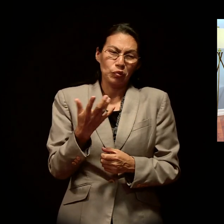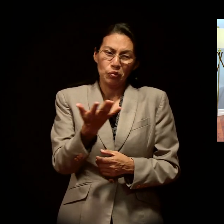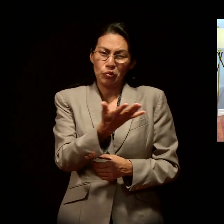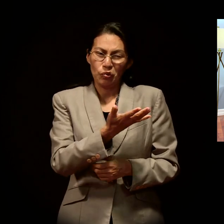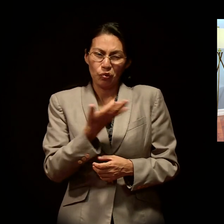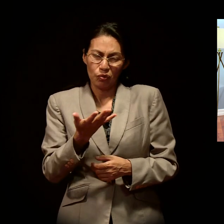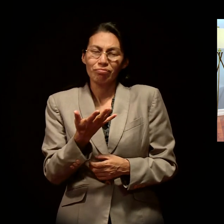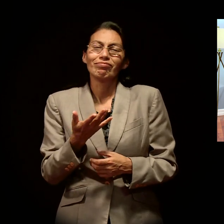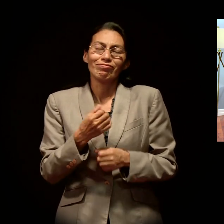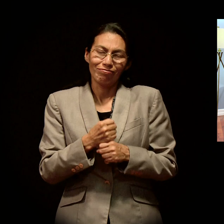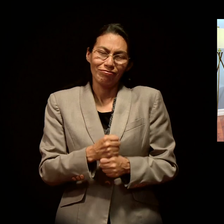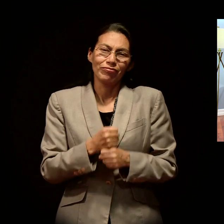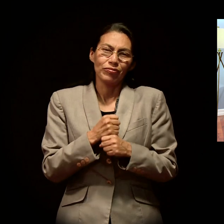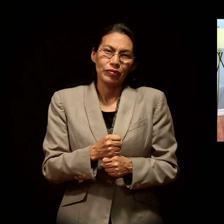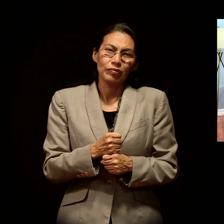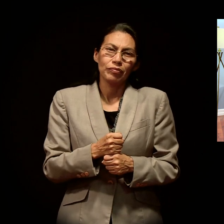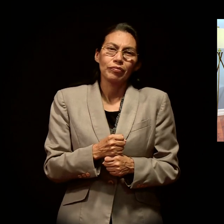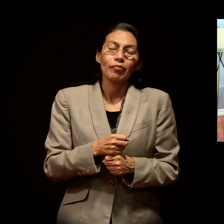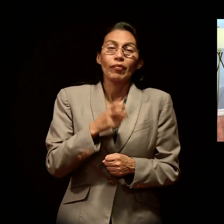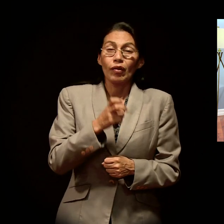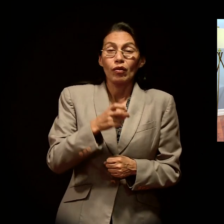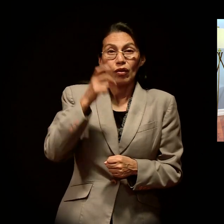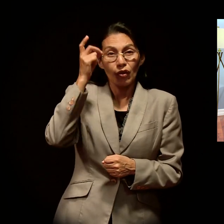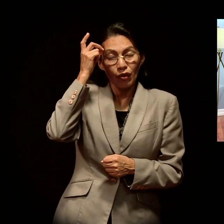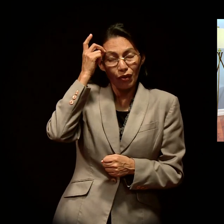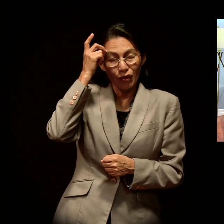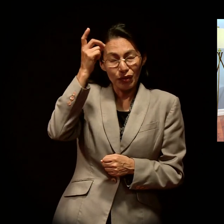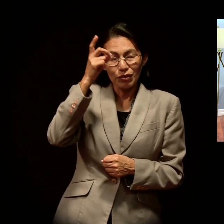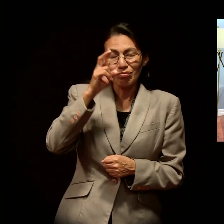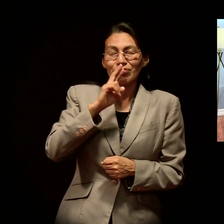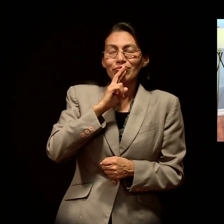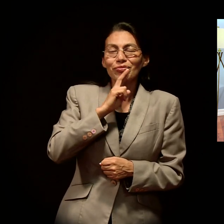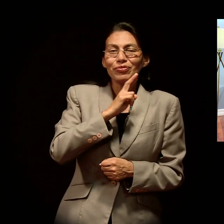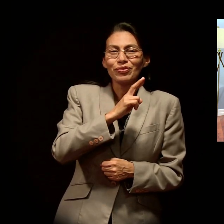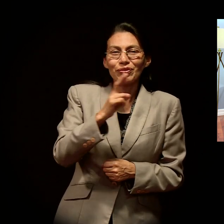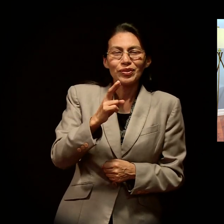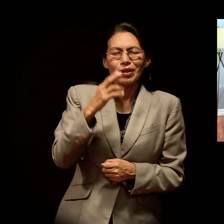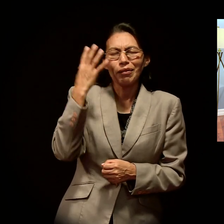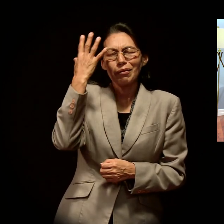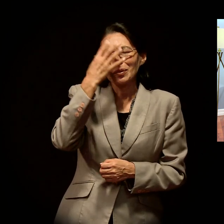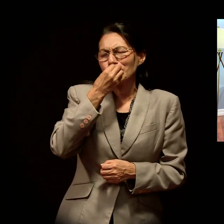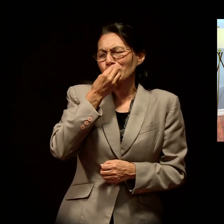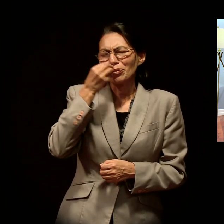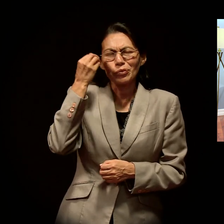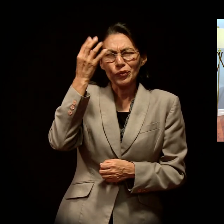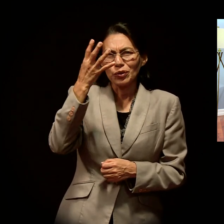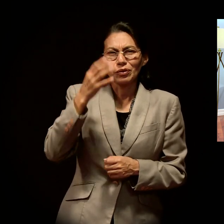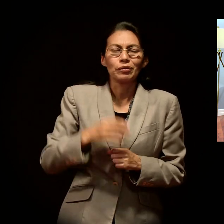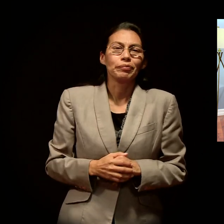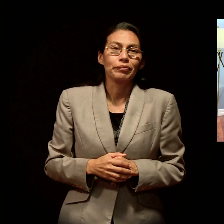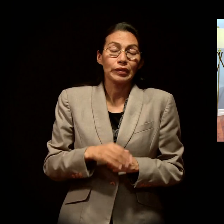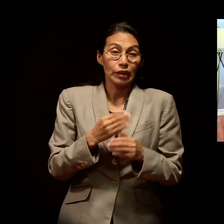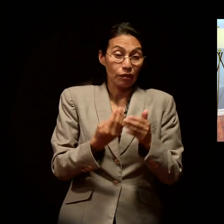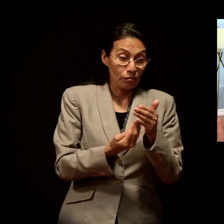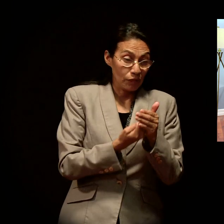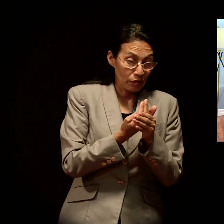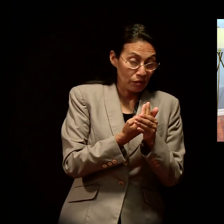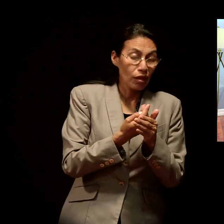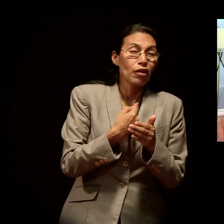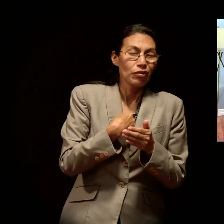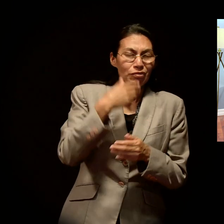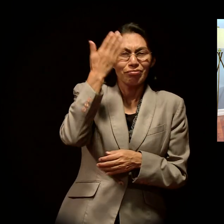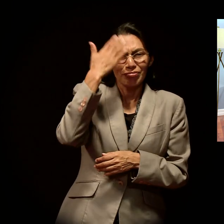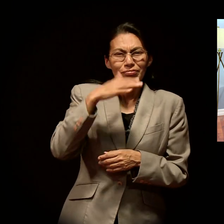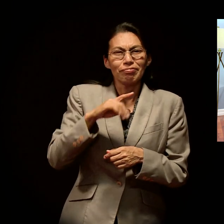compañeritos también y pastor la maravillosa respuesta de Dios se dio en la